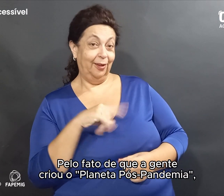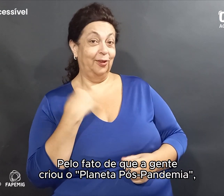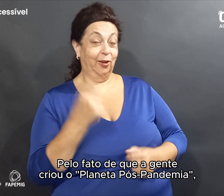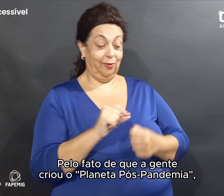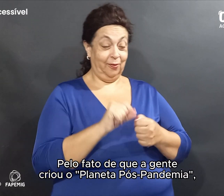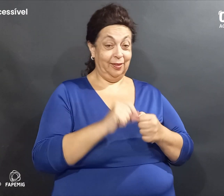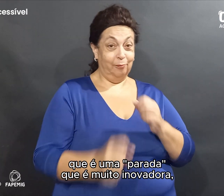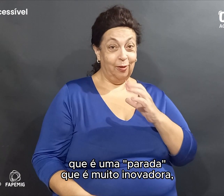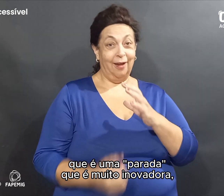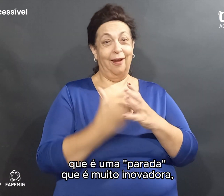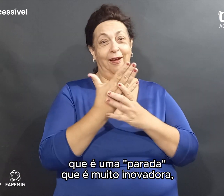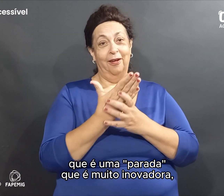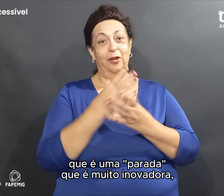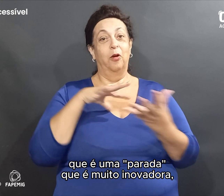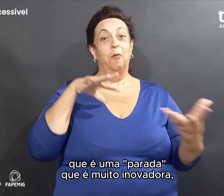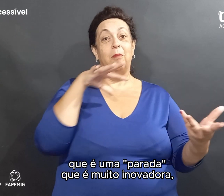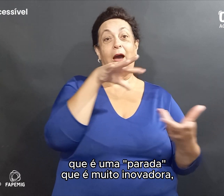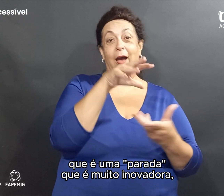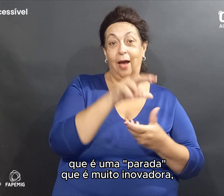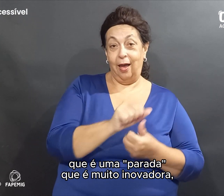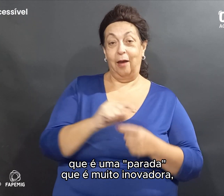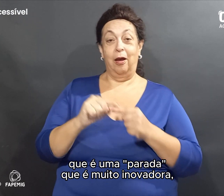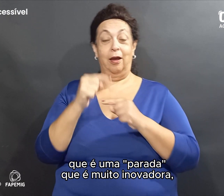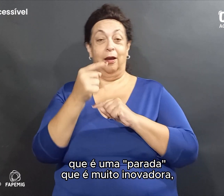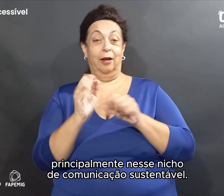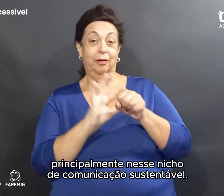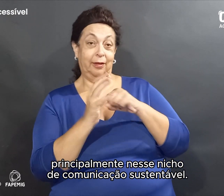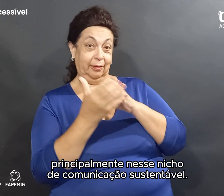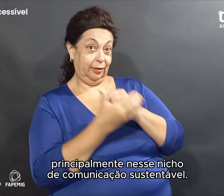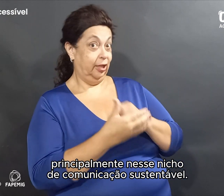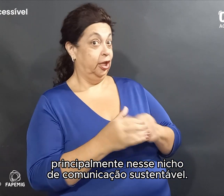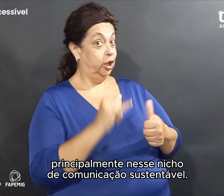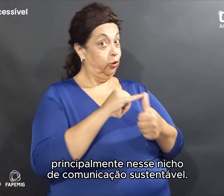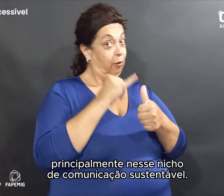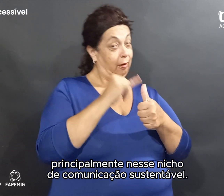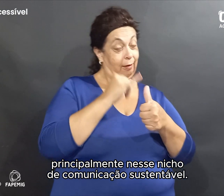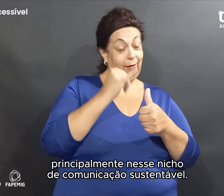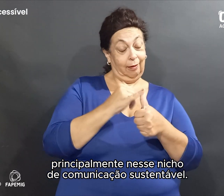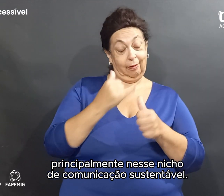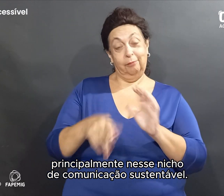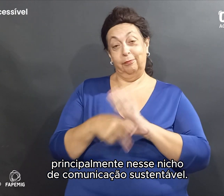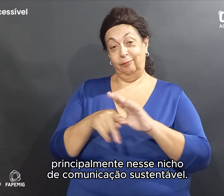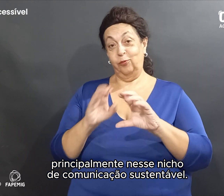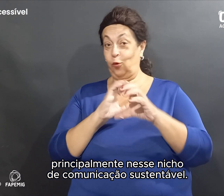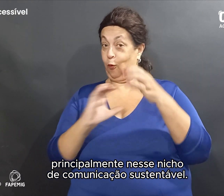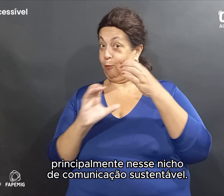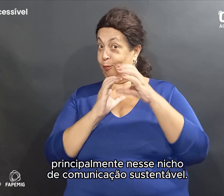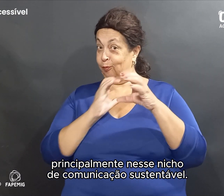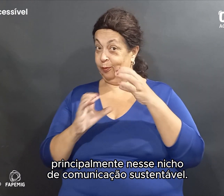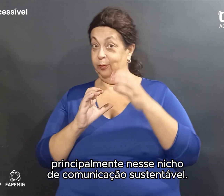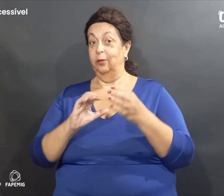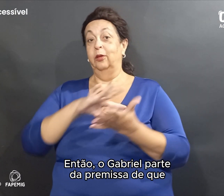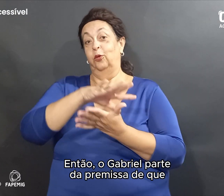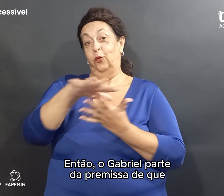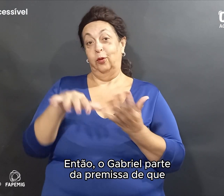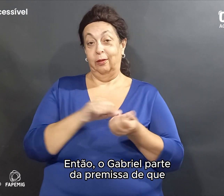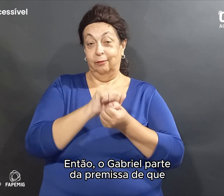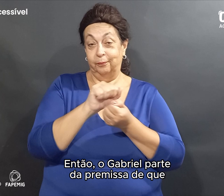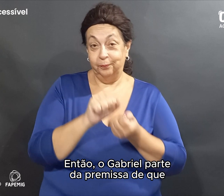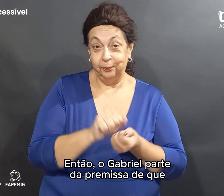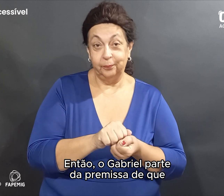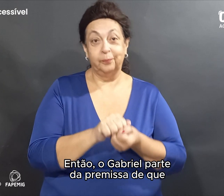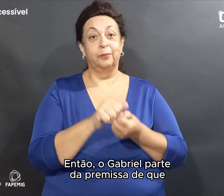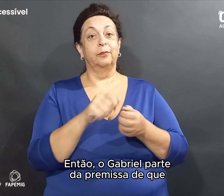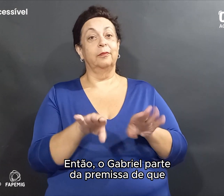Planeta Pós-Pandemia, que é uma parada que é muito inovadora, principalmente nesse nicho de comunicação sustentável. Então,